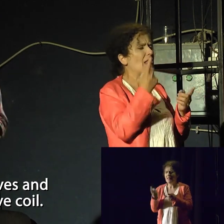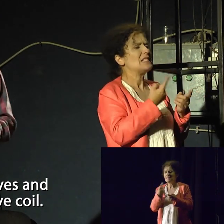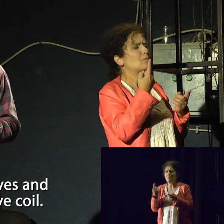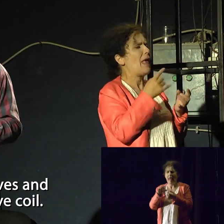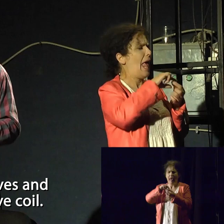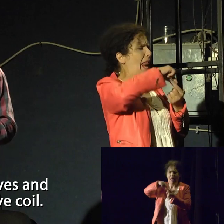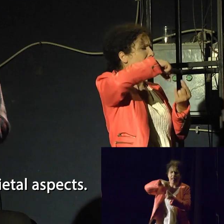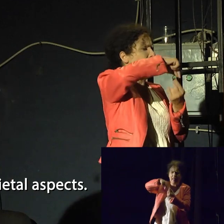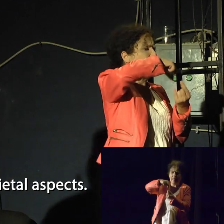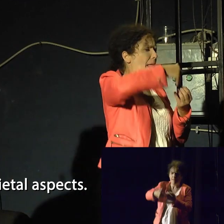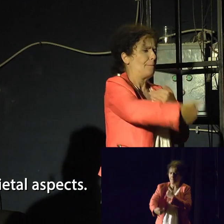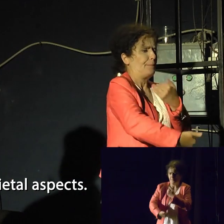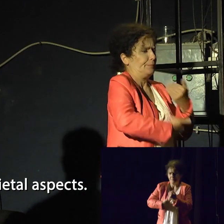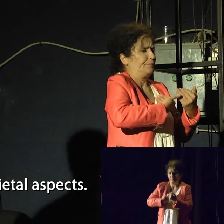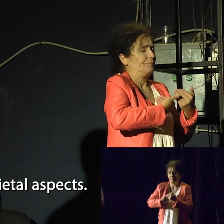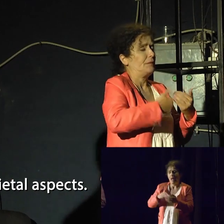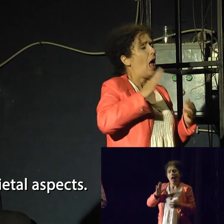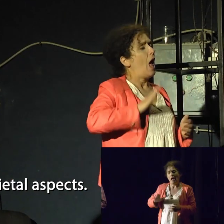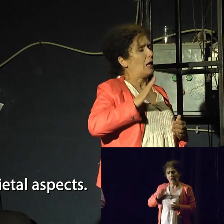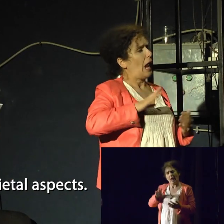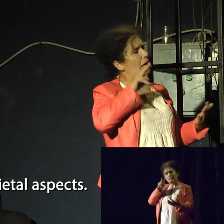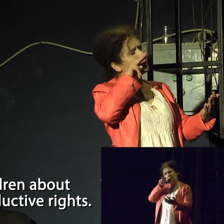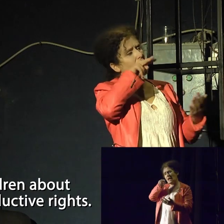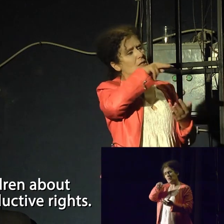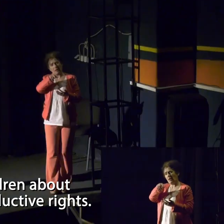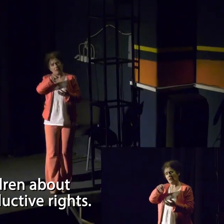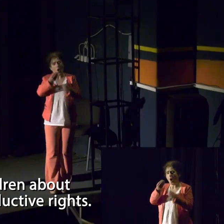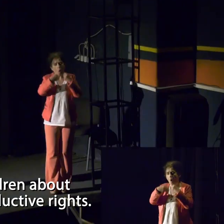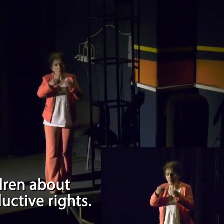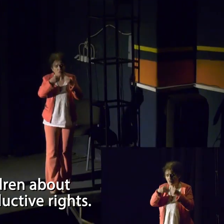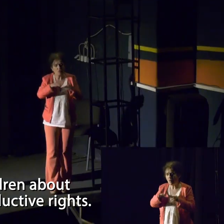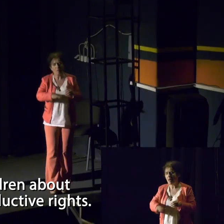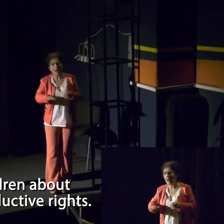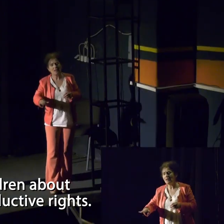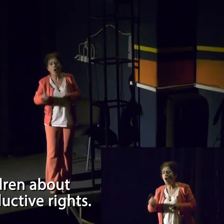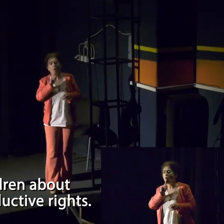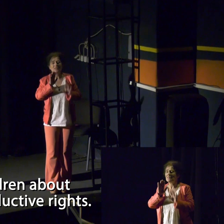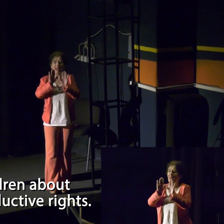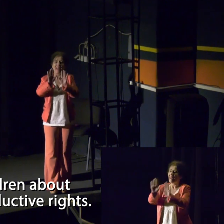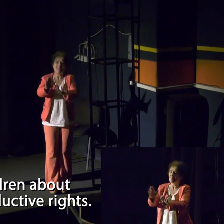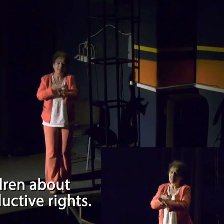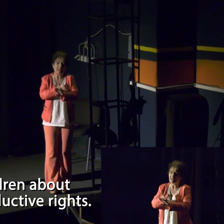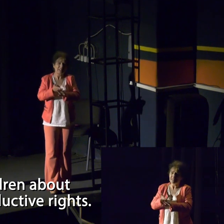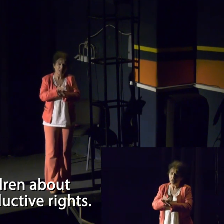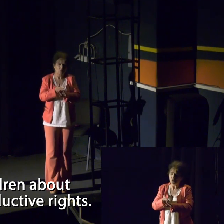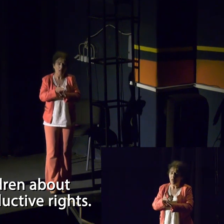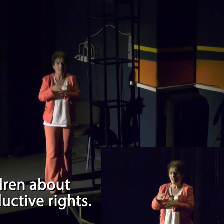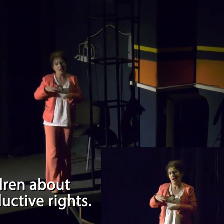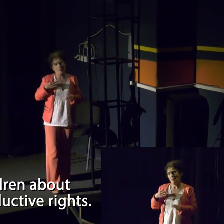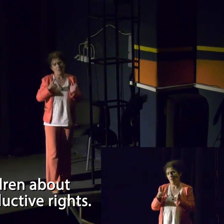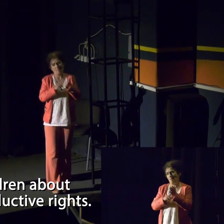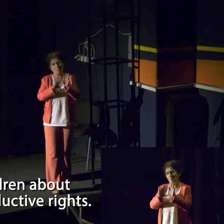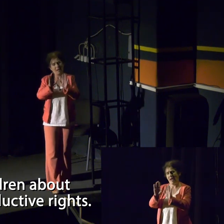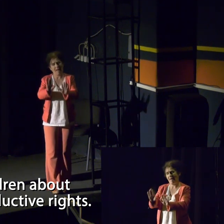конкретно. Понатаму имаме граѓански аспекти. И објаснуваме на децата кои се нивните сексуални и репродуктивни